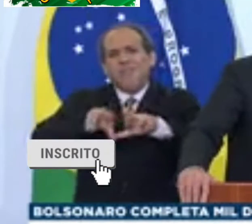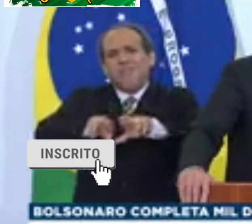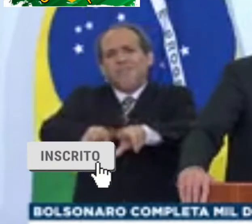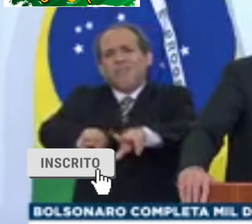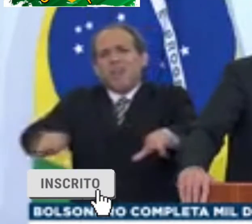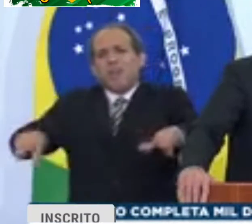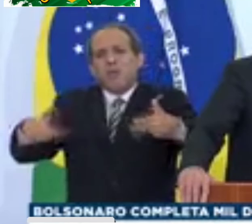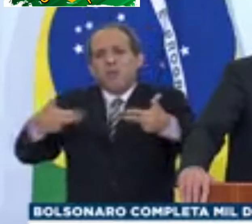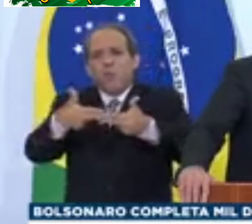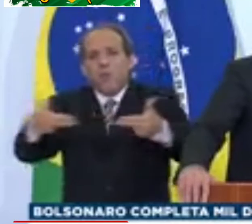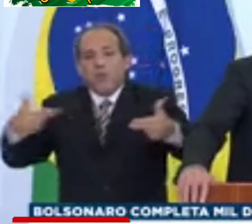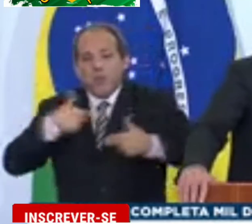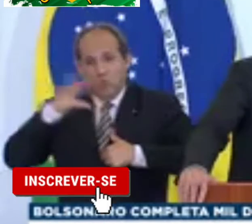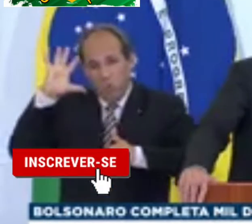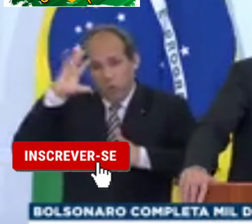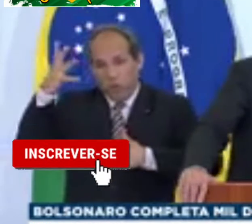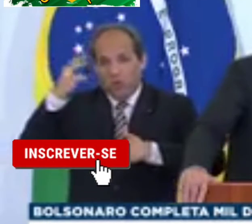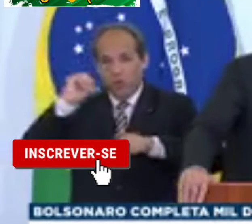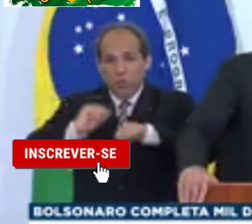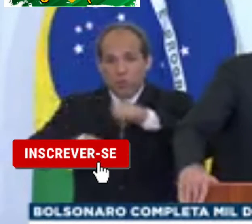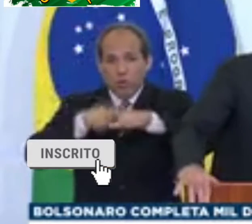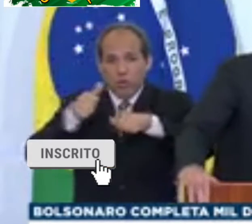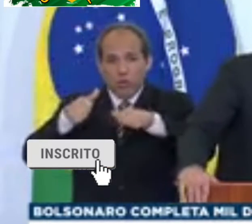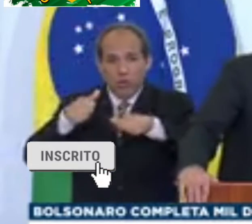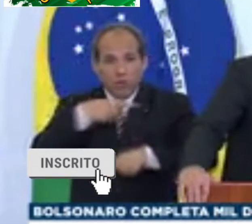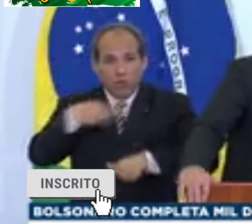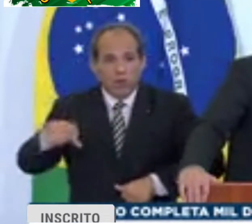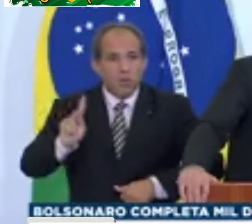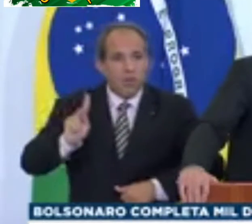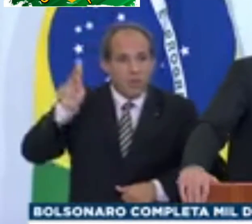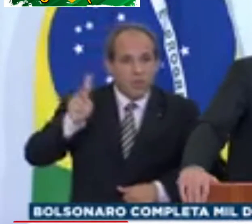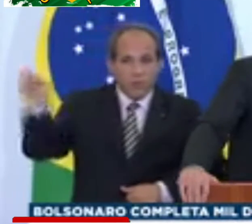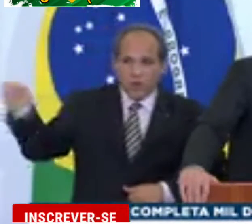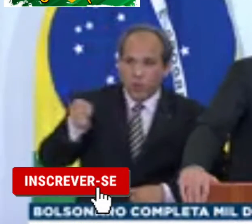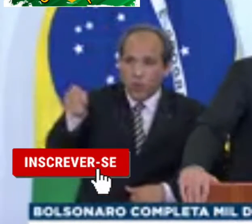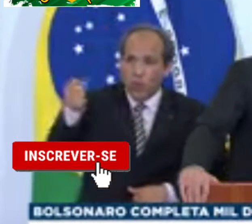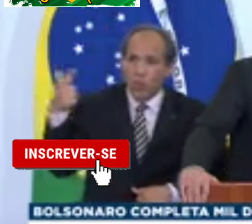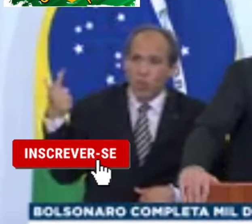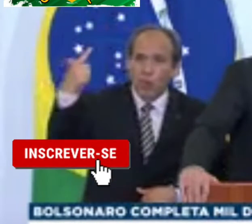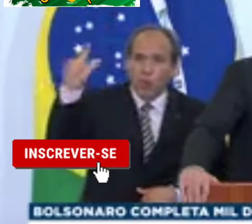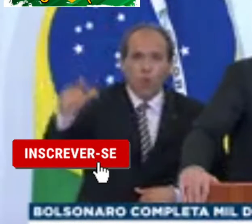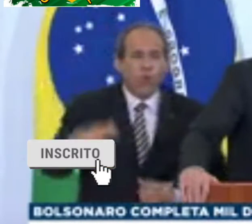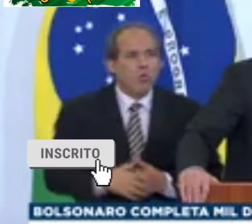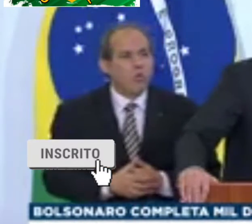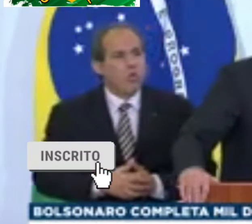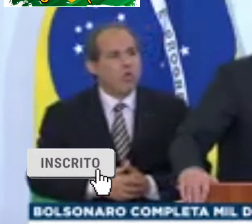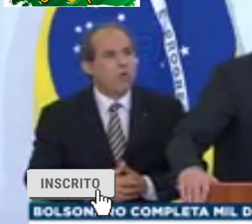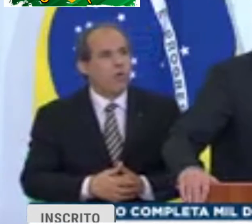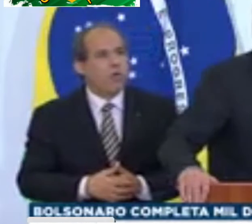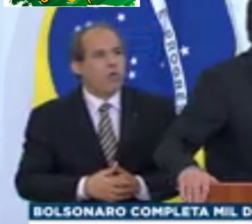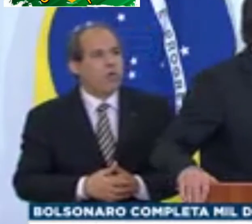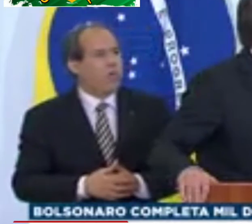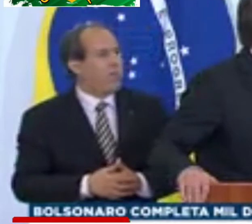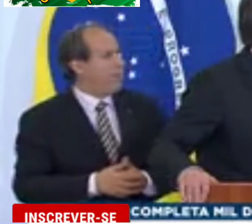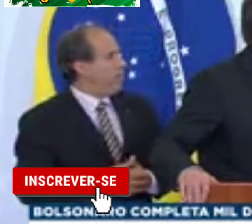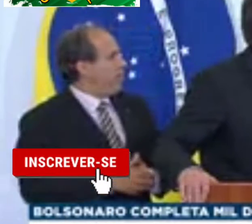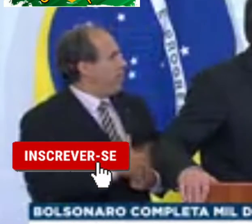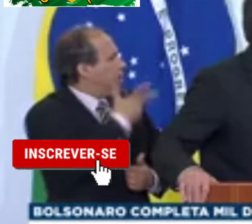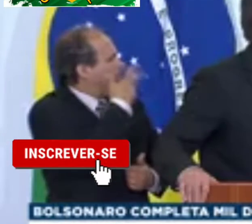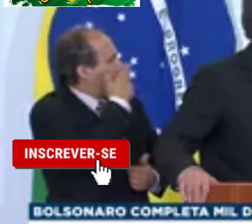eu resolvi mudar o presidente da Petrobras, a mesma perdeu